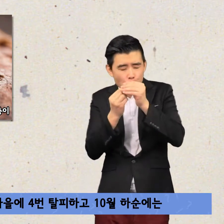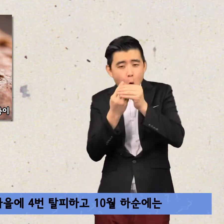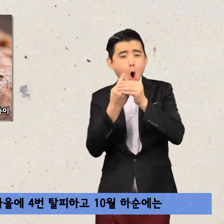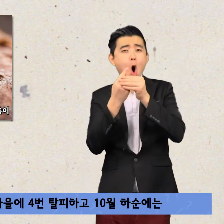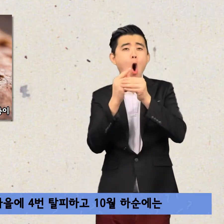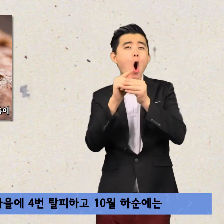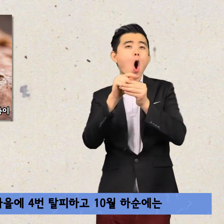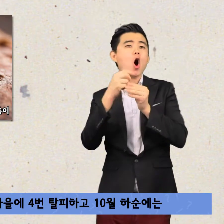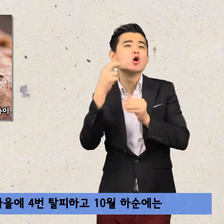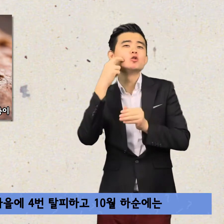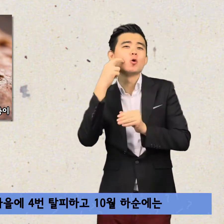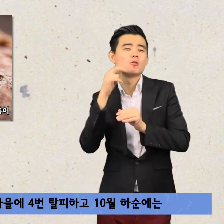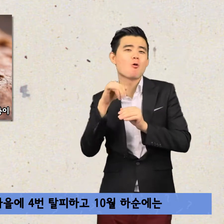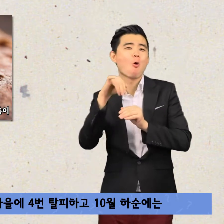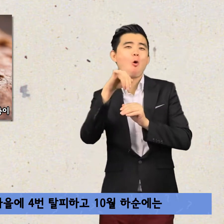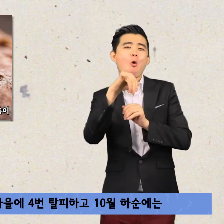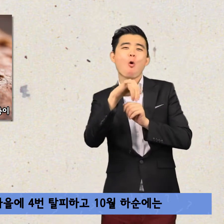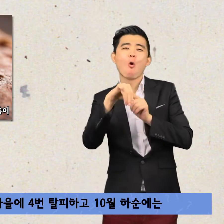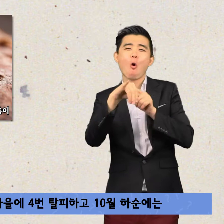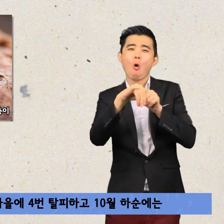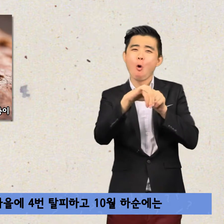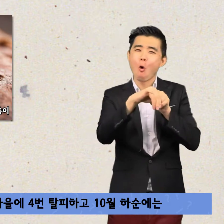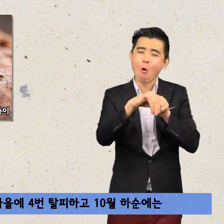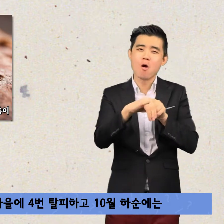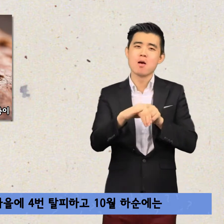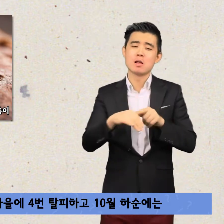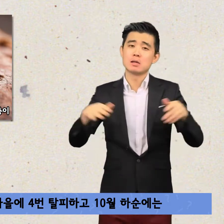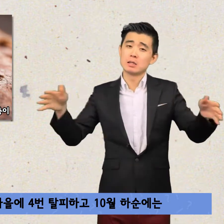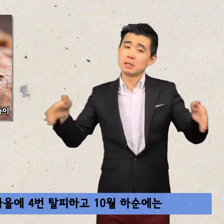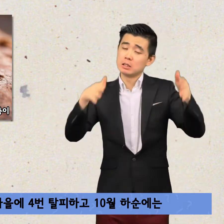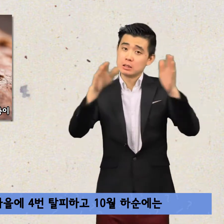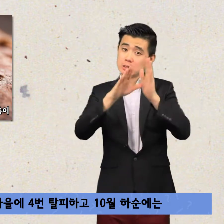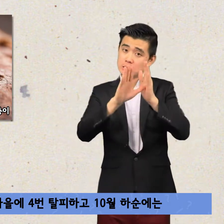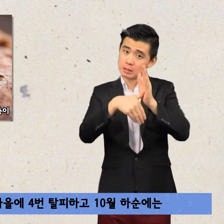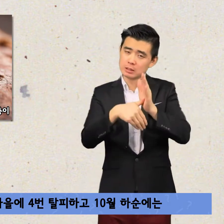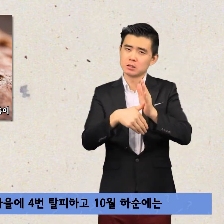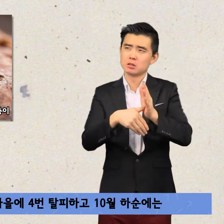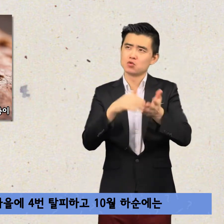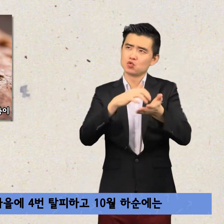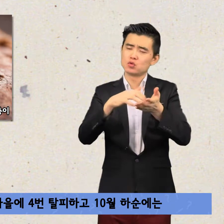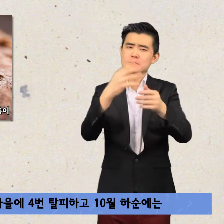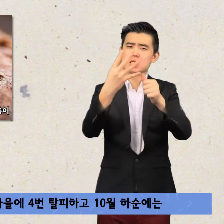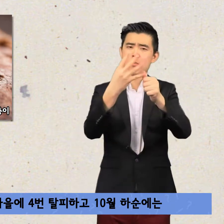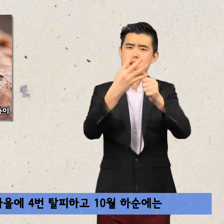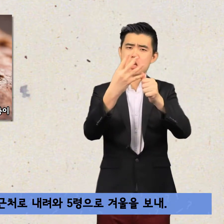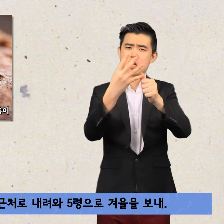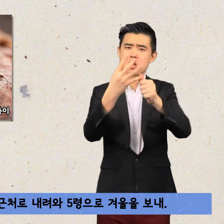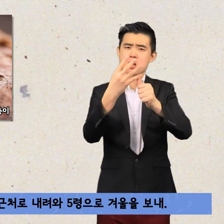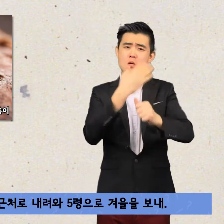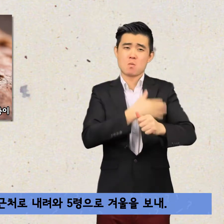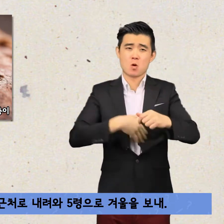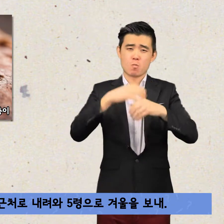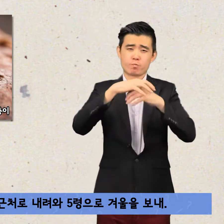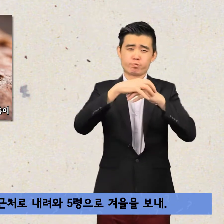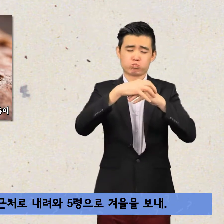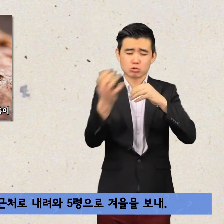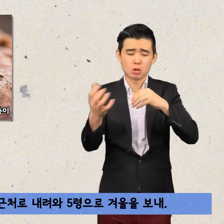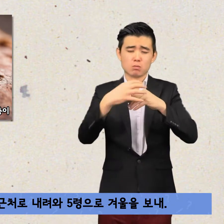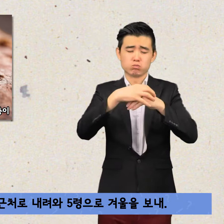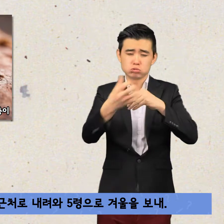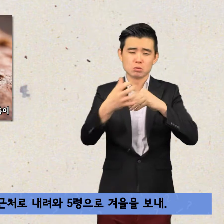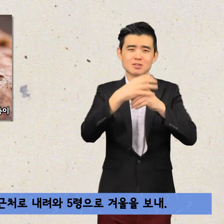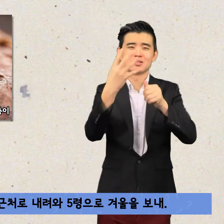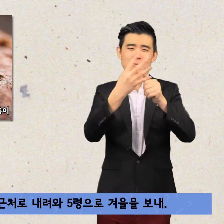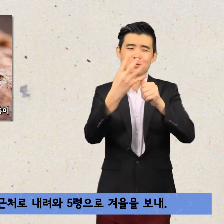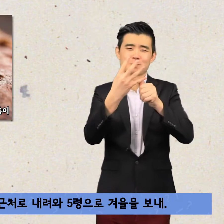알에서 깬 송충이는 가을에 4번 탈피하고 10월 하순에는 소나무 껍질이나